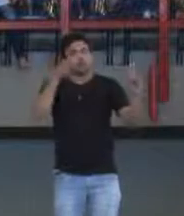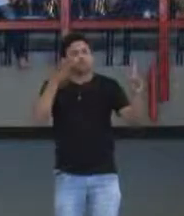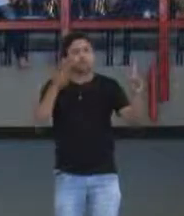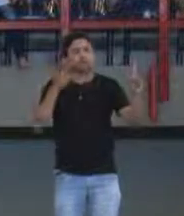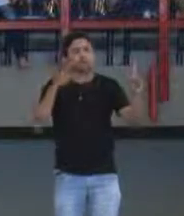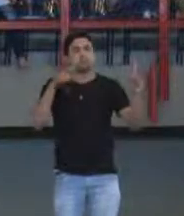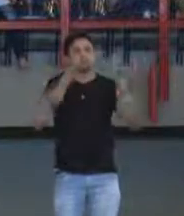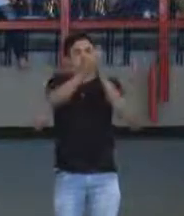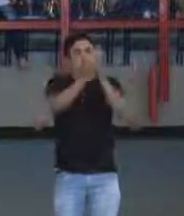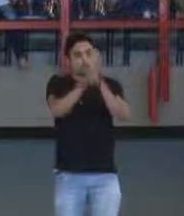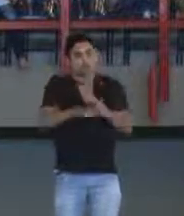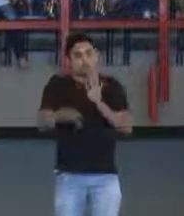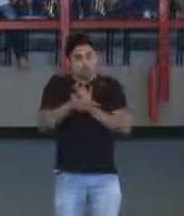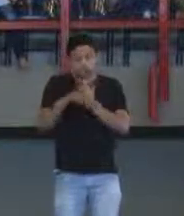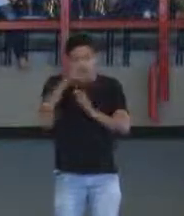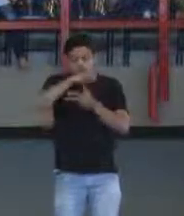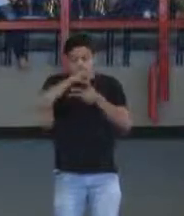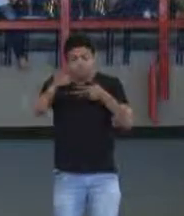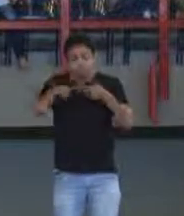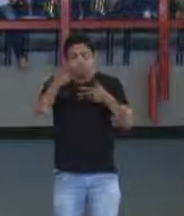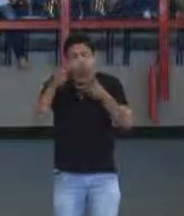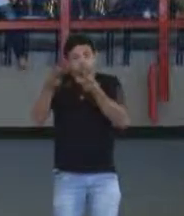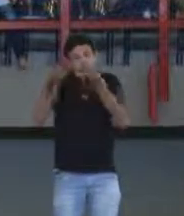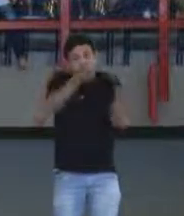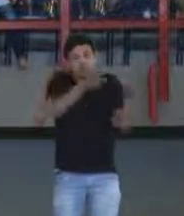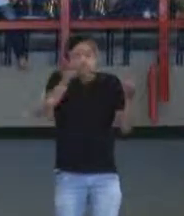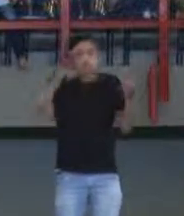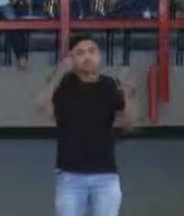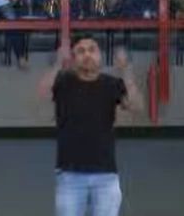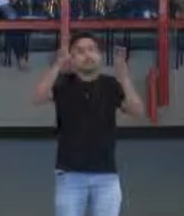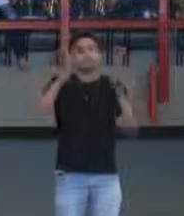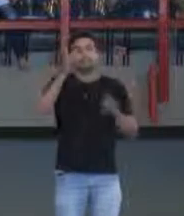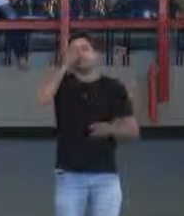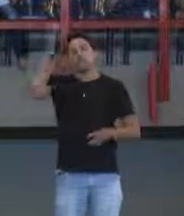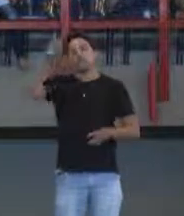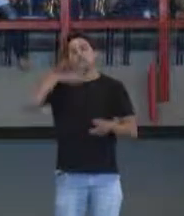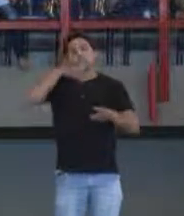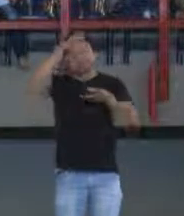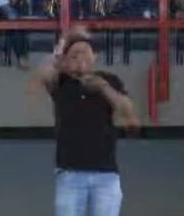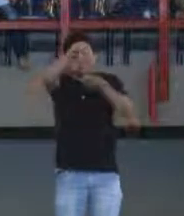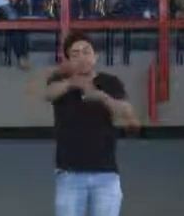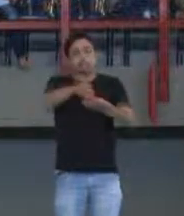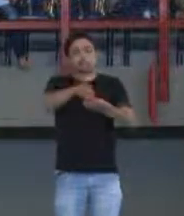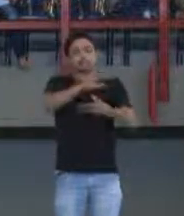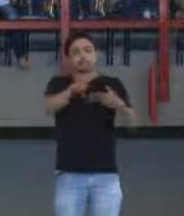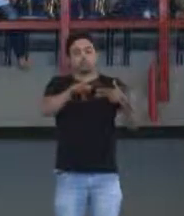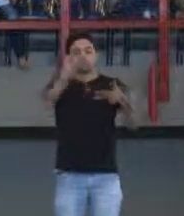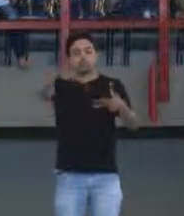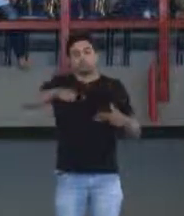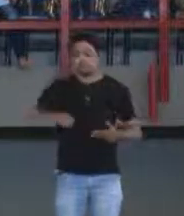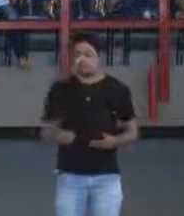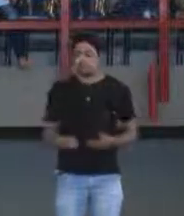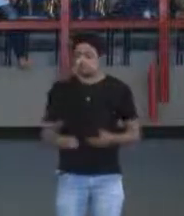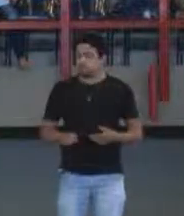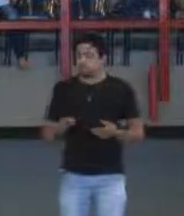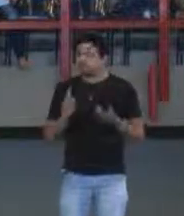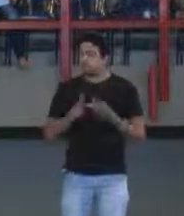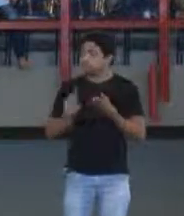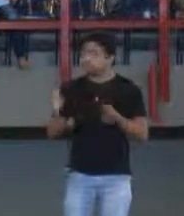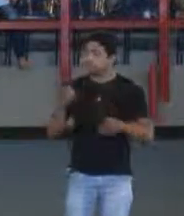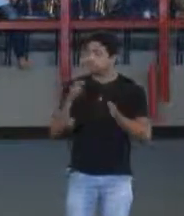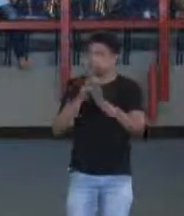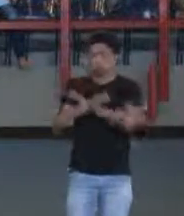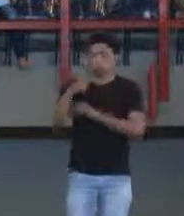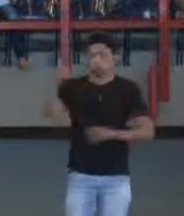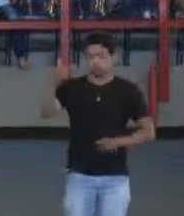máximo de questões possíveis do próprio Enem para que você observe que o assunto é cobrado e muito, tá bom? Questão de número 2 diz o